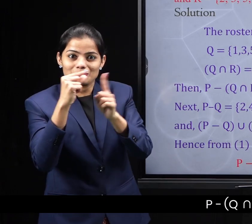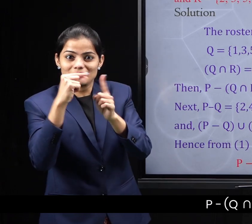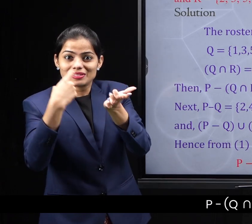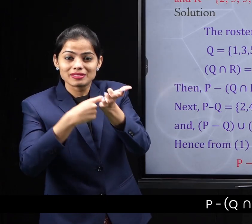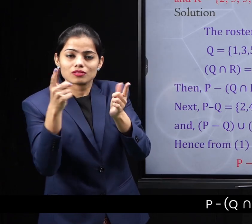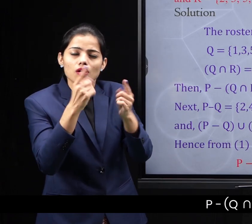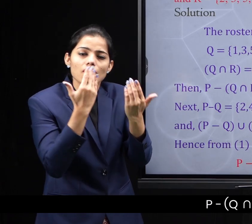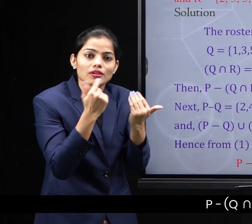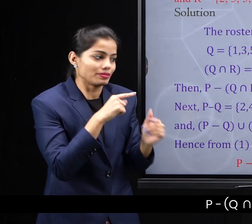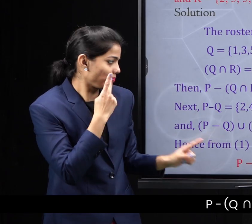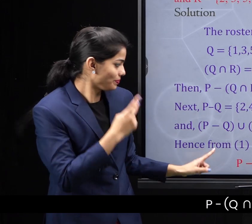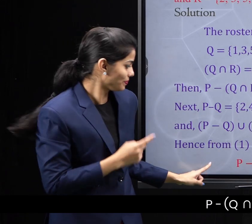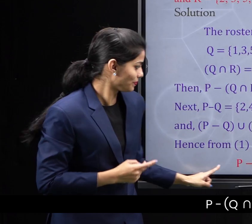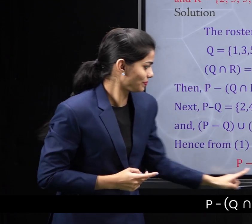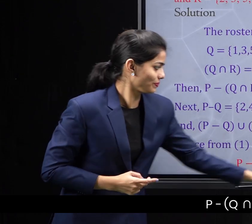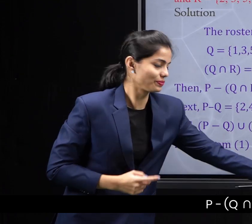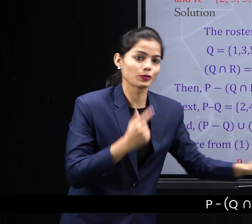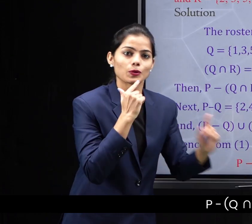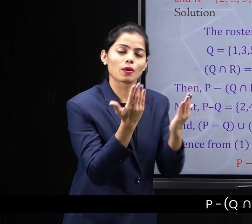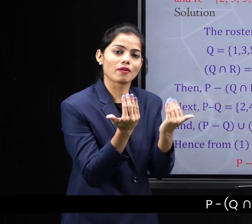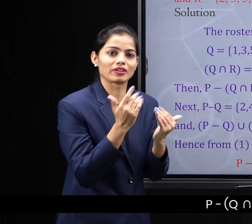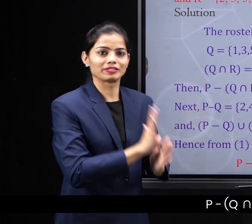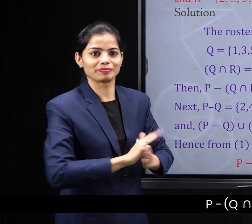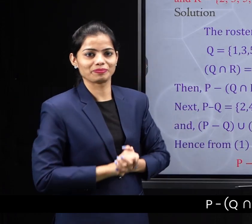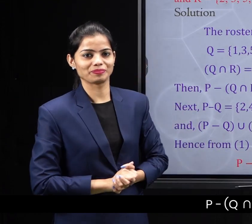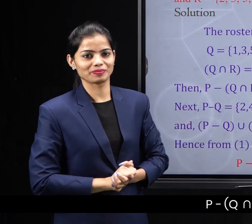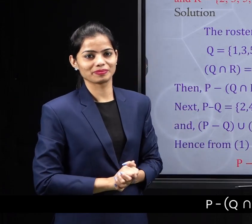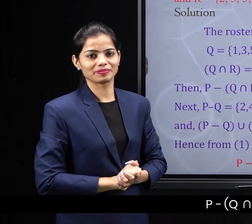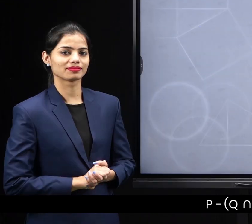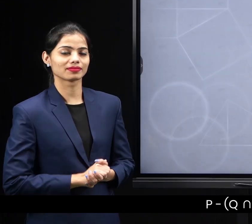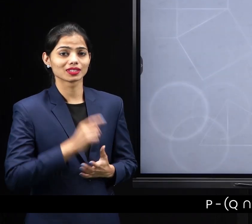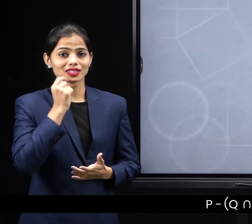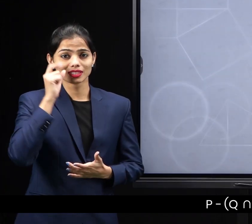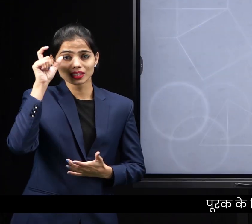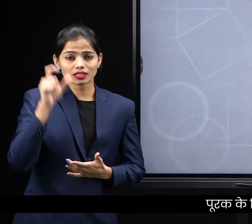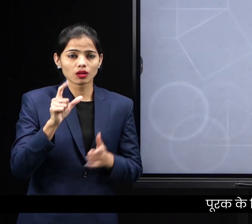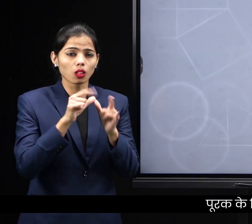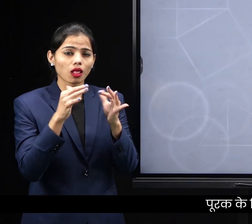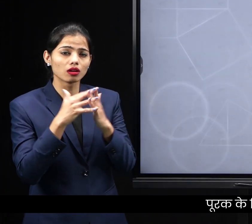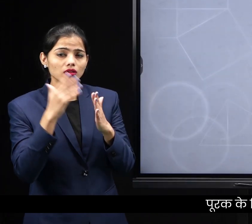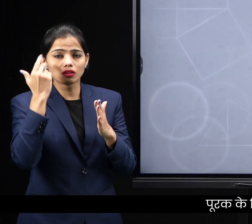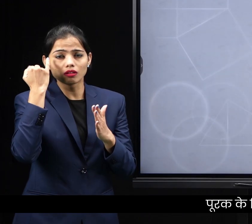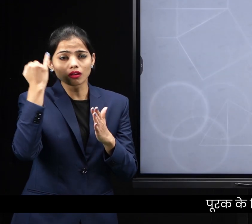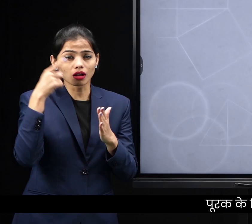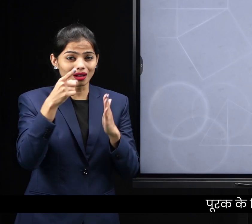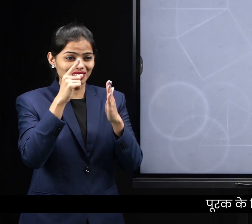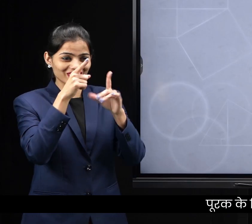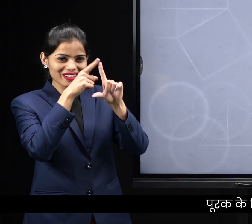to P minus Q union P minus R 1। पूरक के लिए डी मार्गन के नियम।